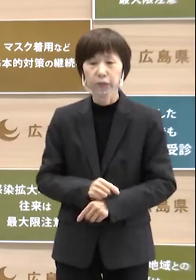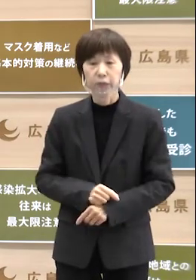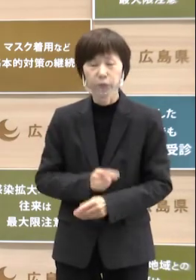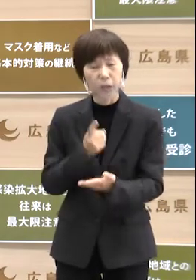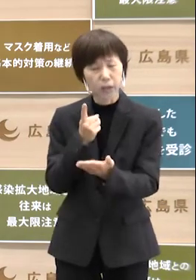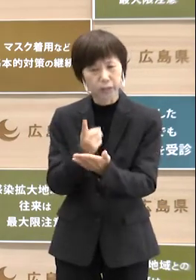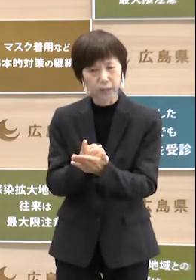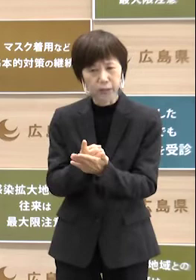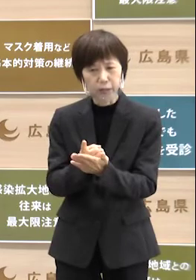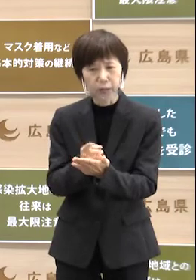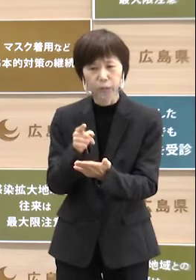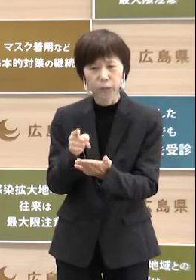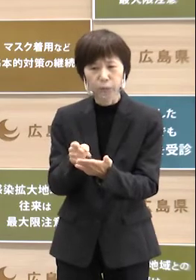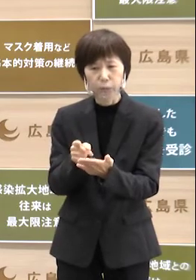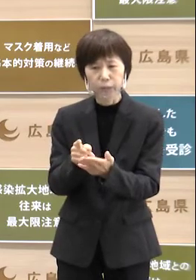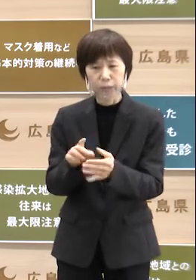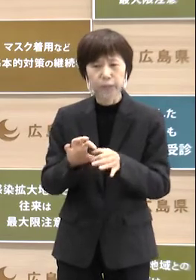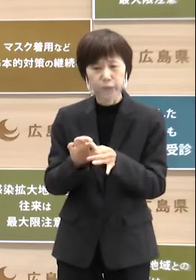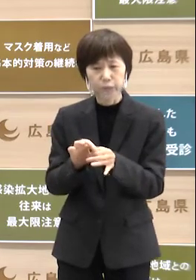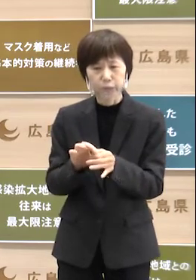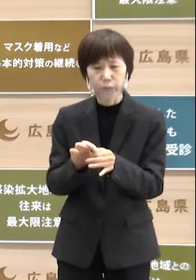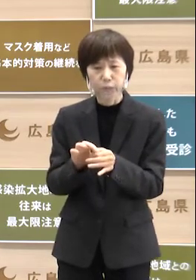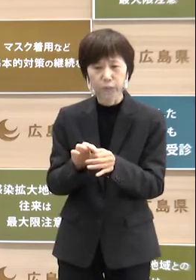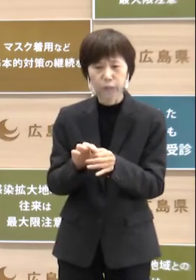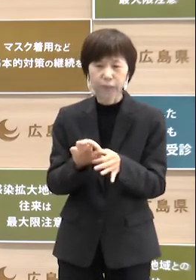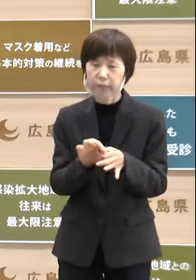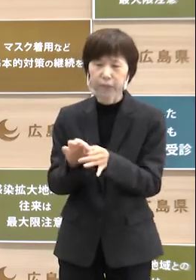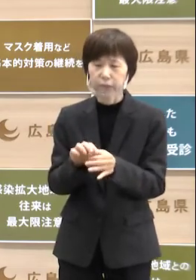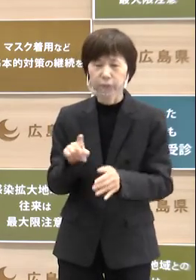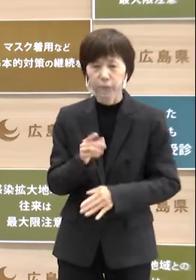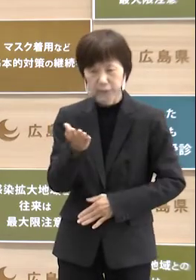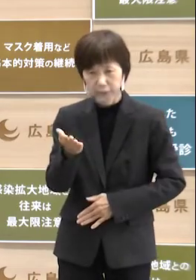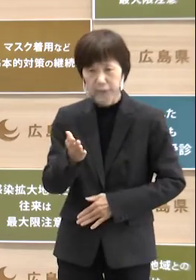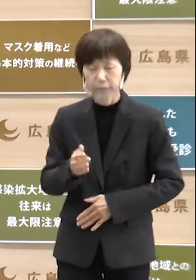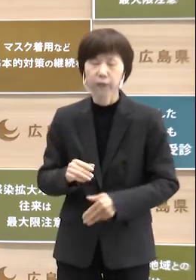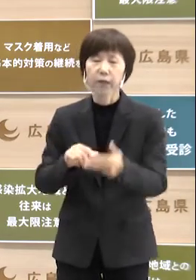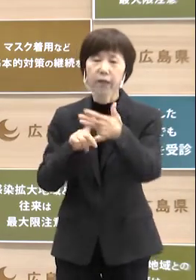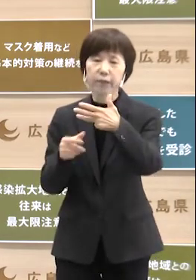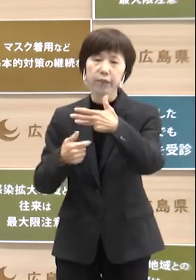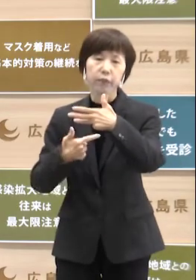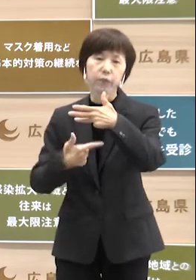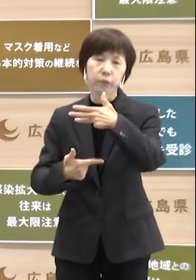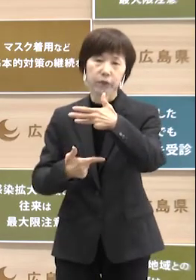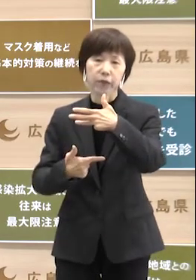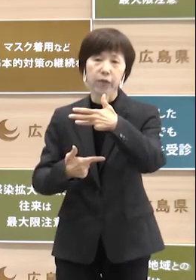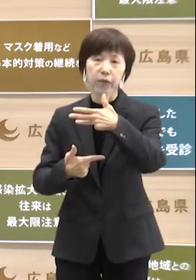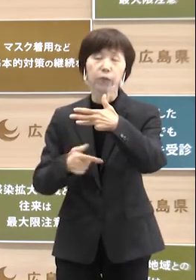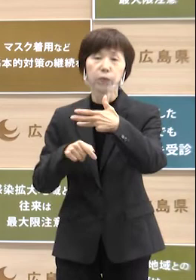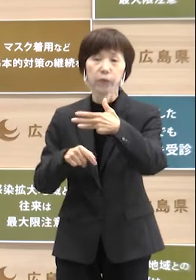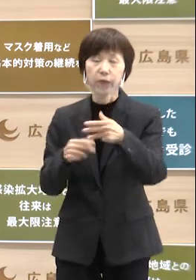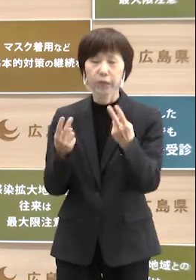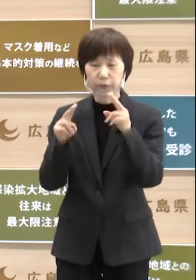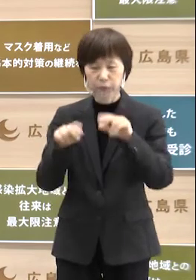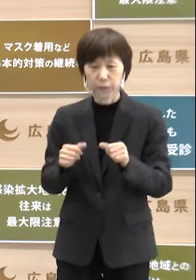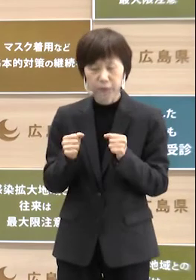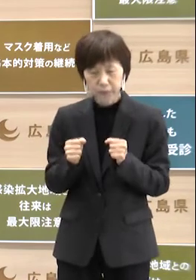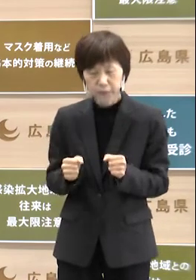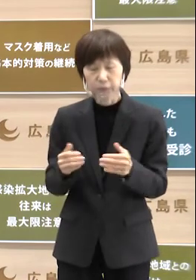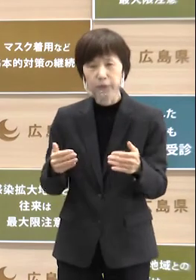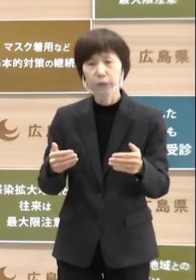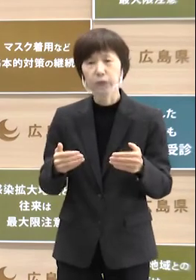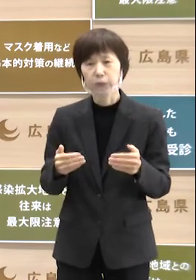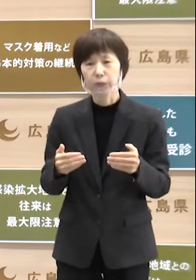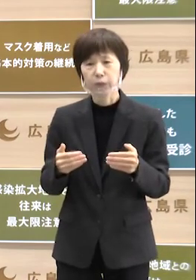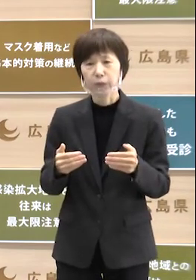響することはあるでしょうか。 もちろん8月6日にはですね、広島に、いなければなりませんので、